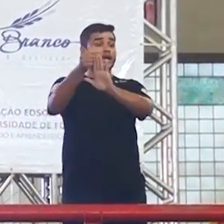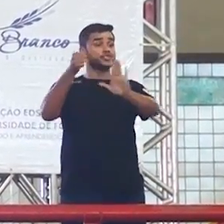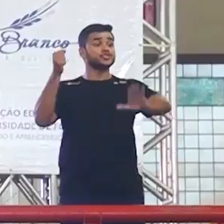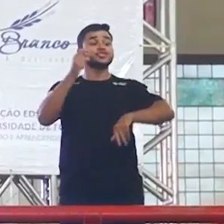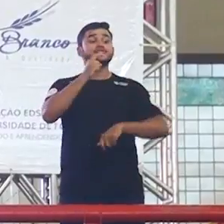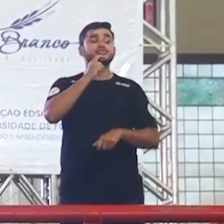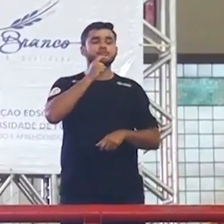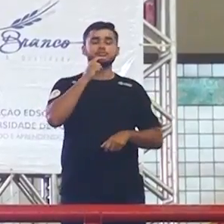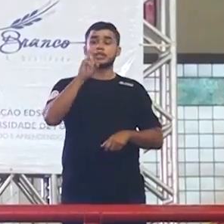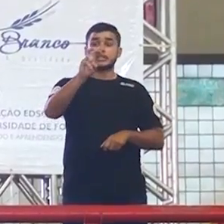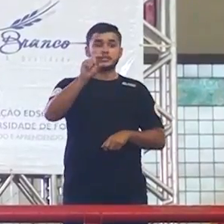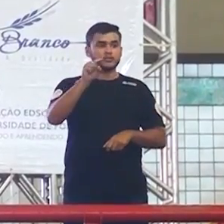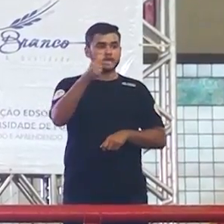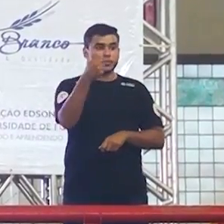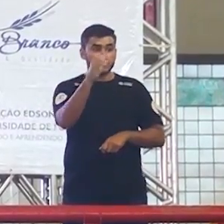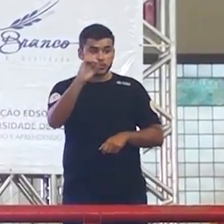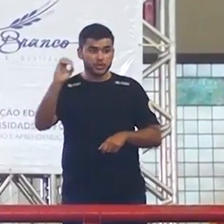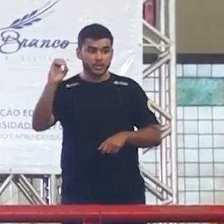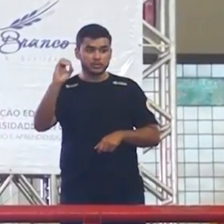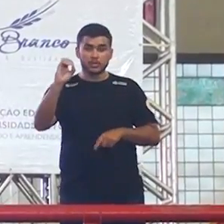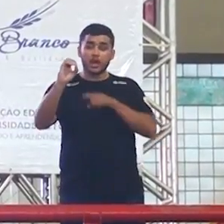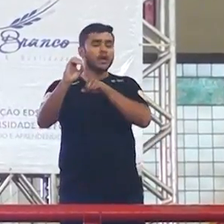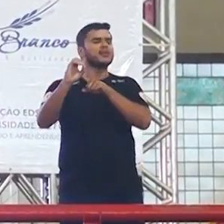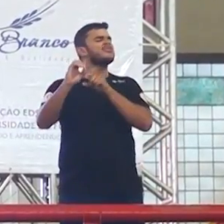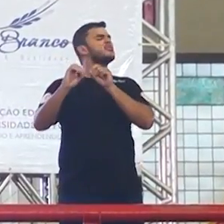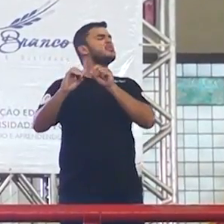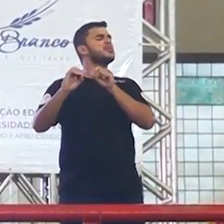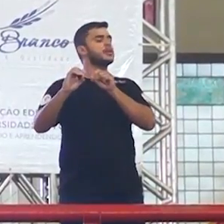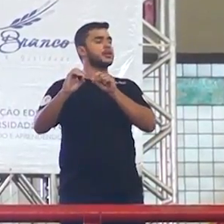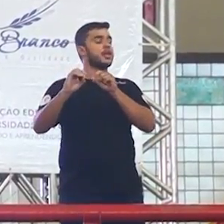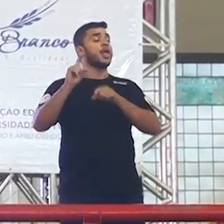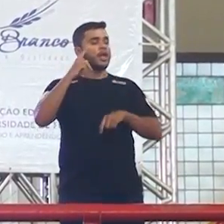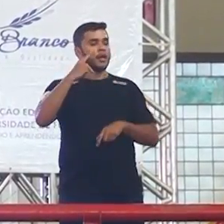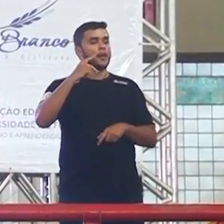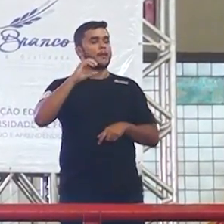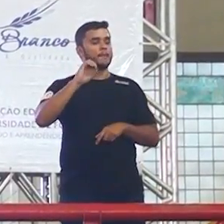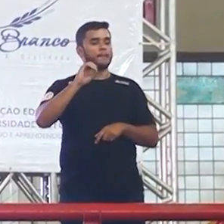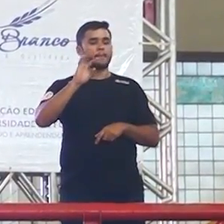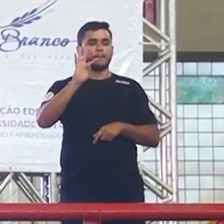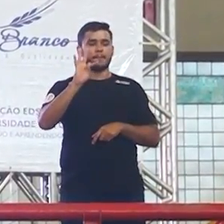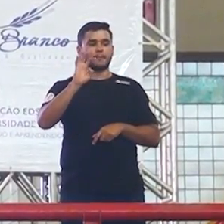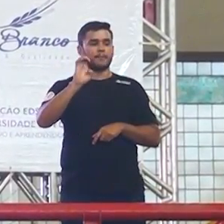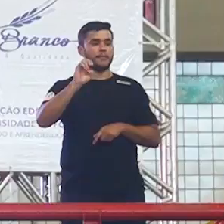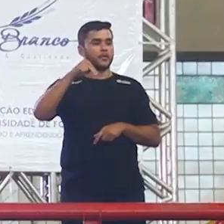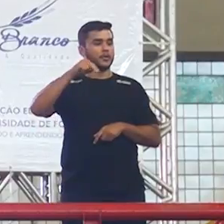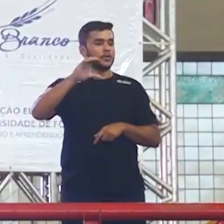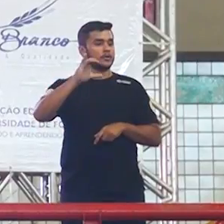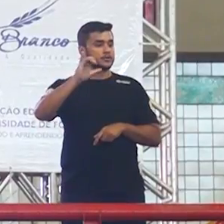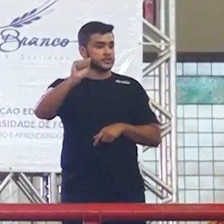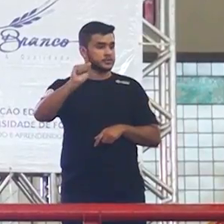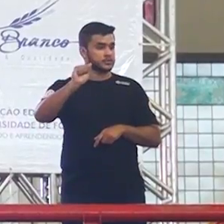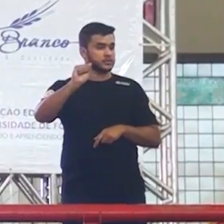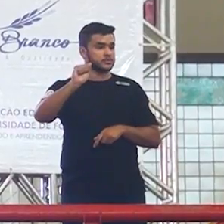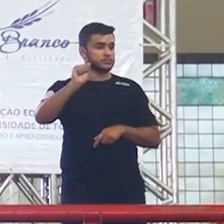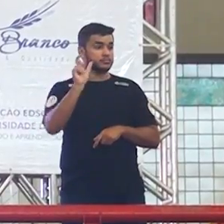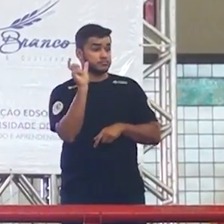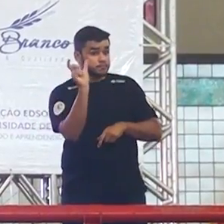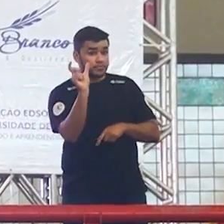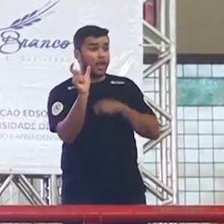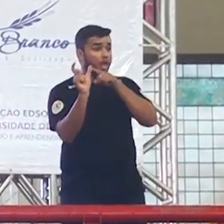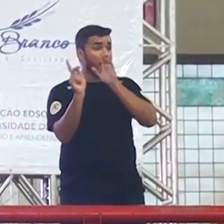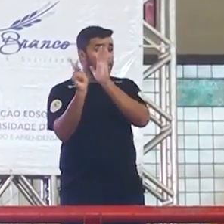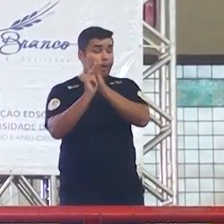5.200 watts, todo mundo com Arodin, puxa uma setinha, puxa uma setinha. Escreve o que, pessoal? Escreve o